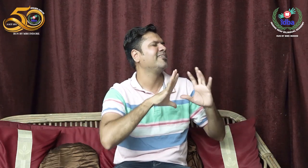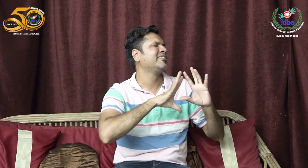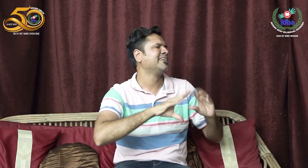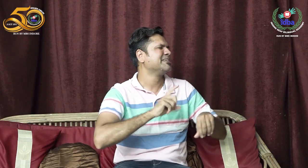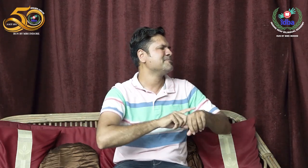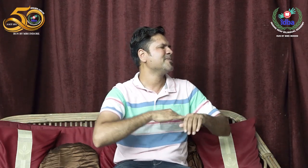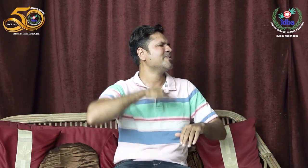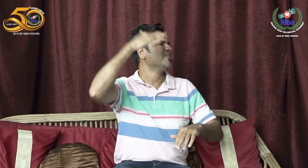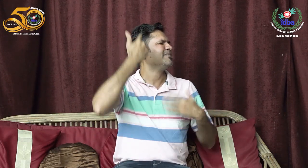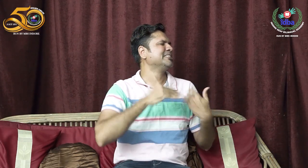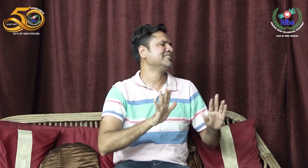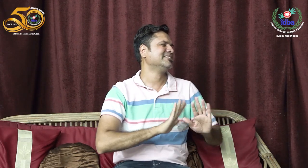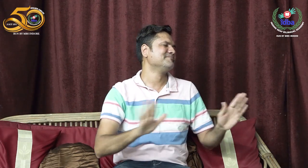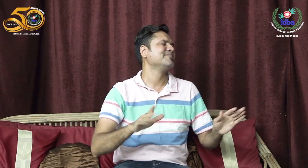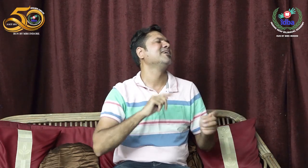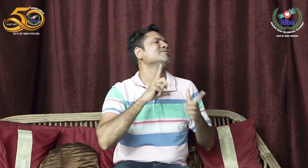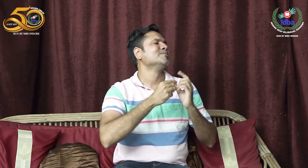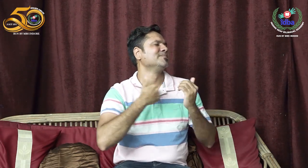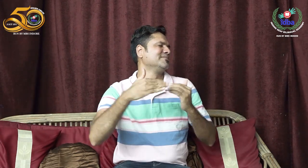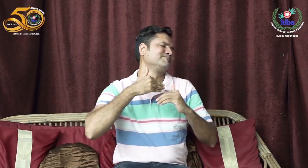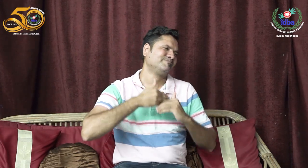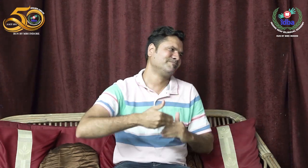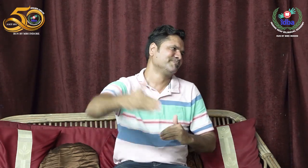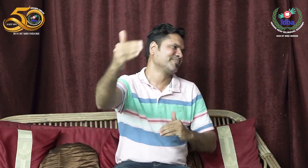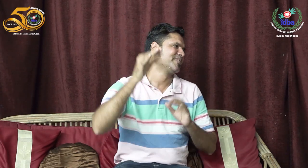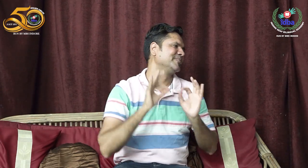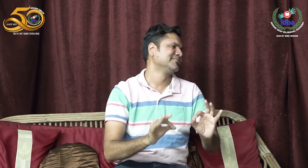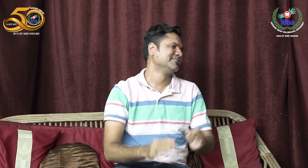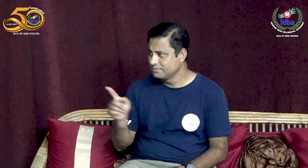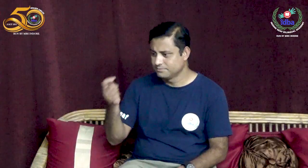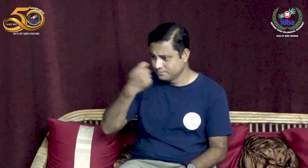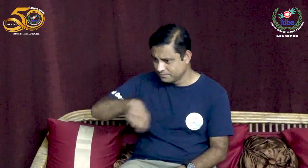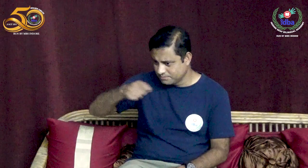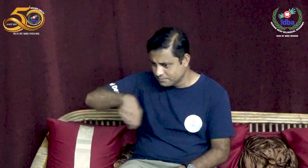खेलते हैं, पर अब खैर कम हो गया, टाइम जो है नहीं रहा इतना। अब तो सब जॉब में लग गए हैं।